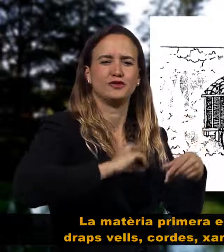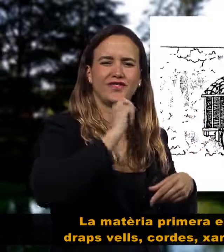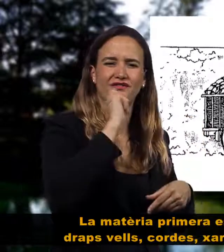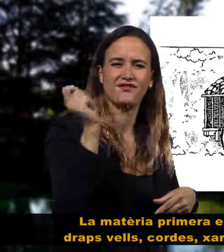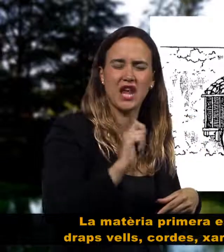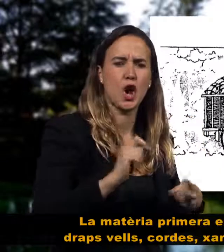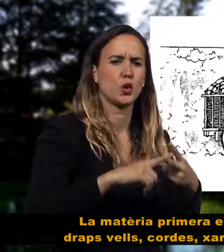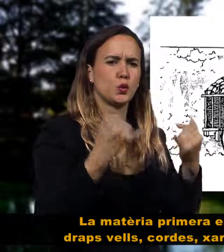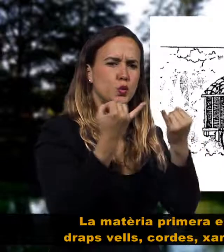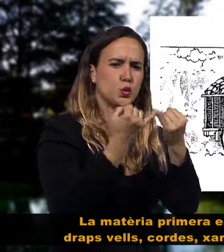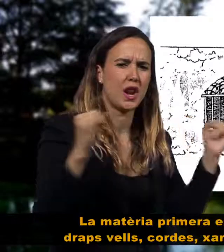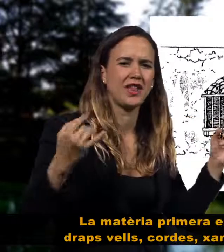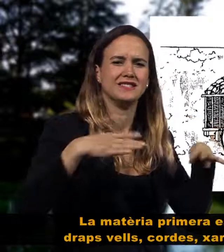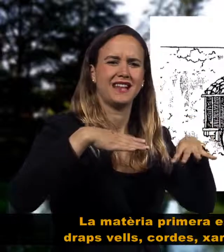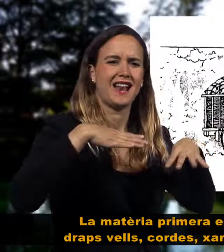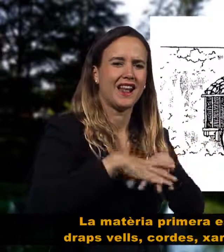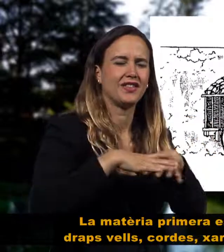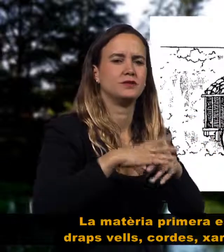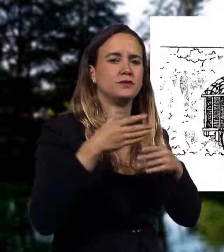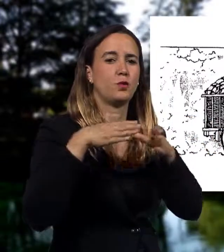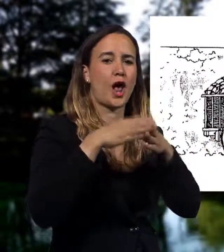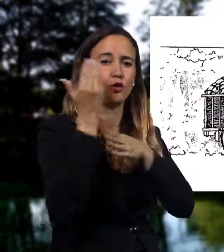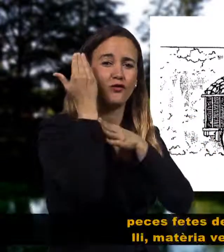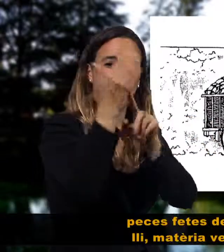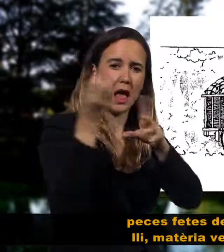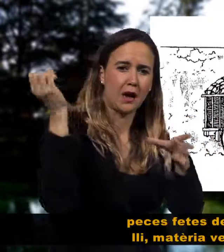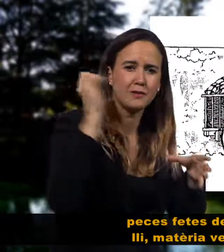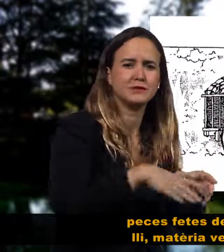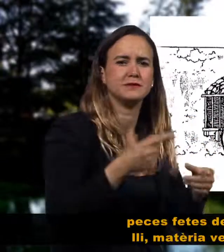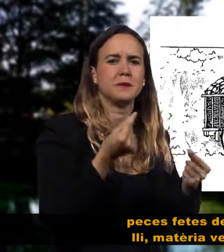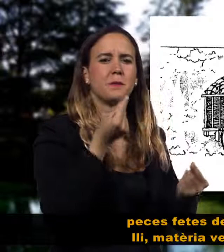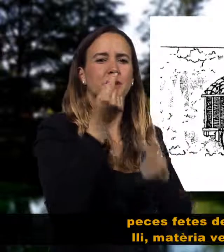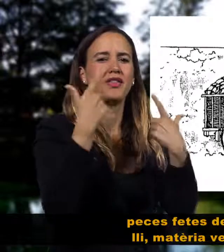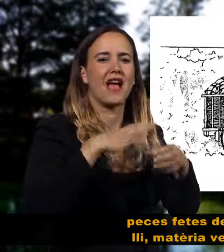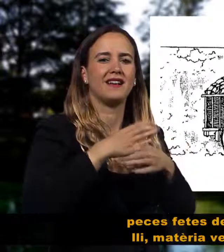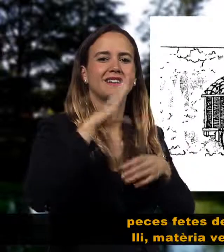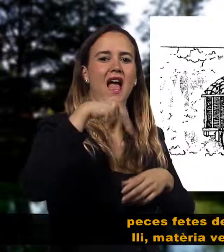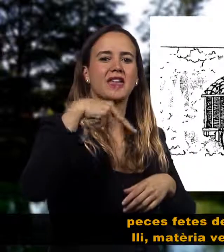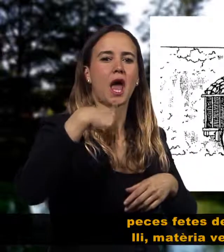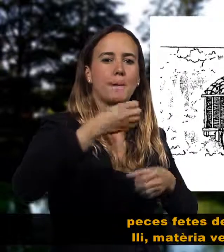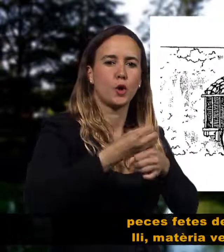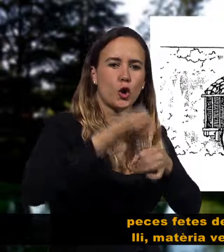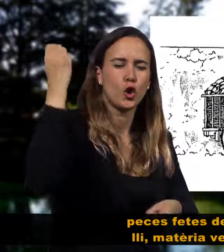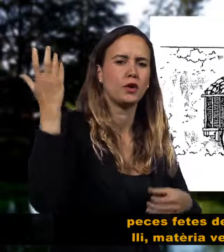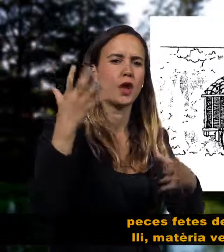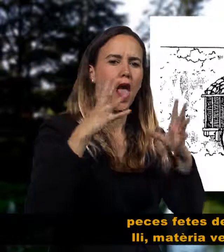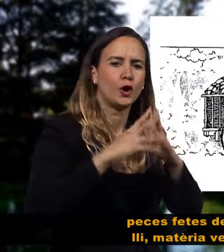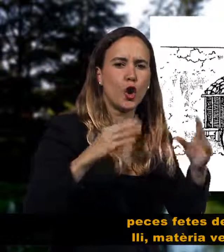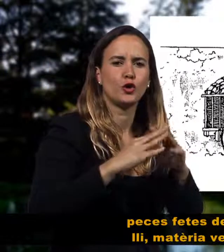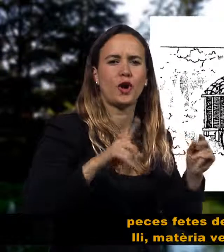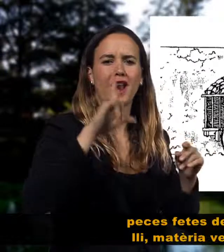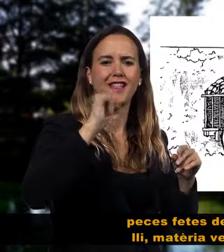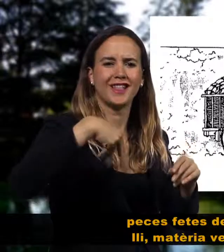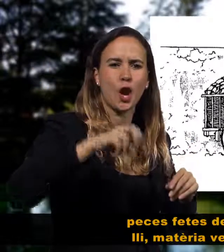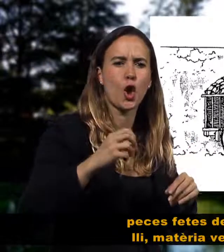cordes, xarxes, veles de vaixells, peces fetes a cànem, cotó, lli, matèria